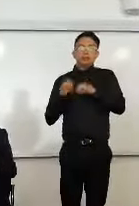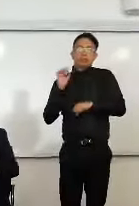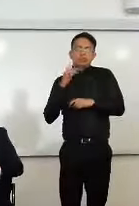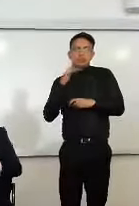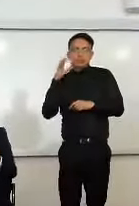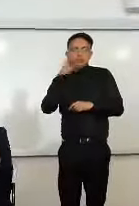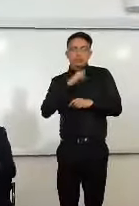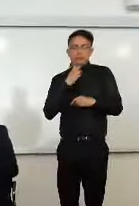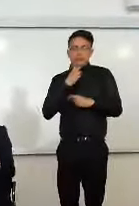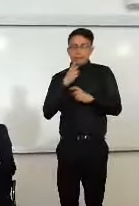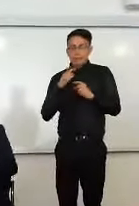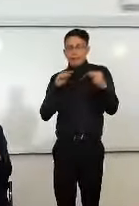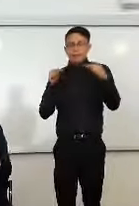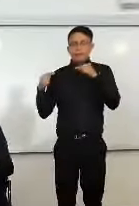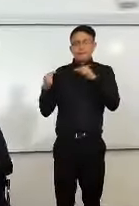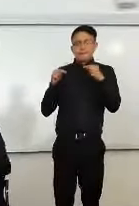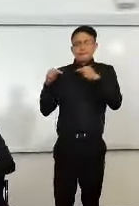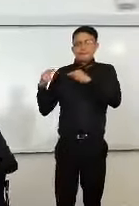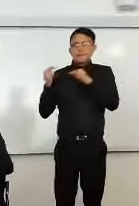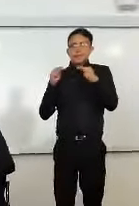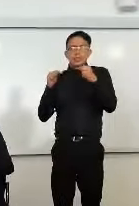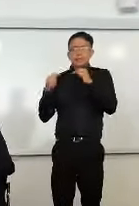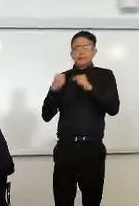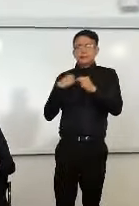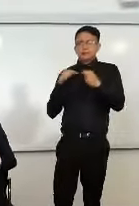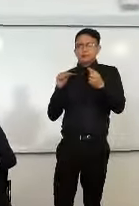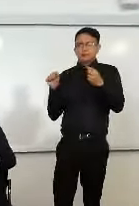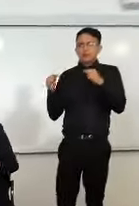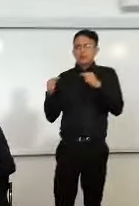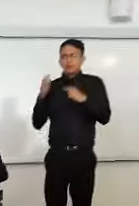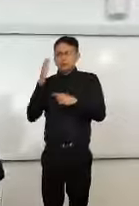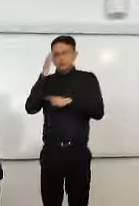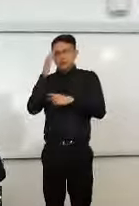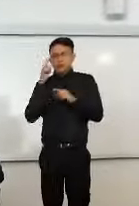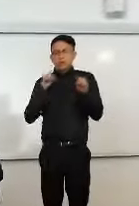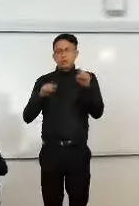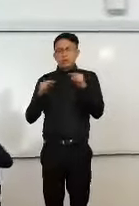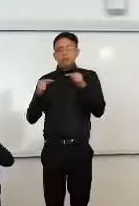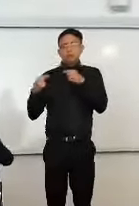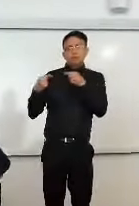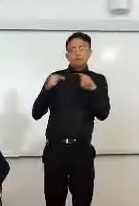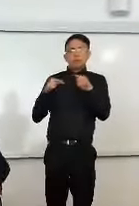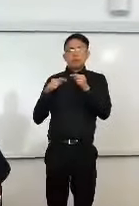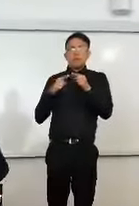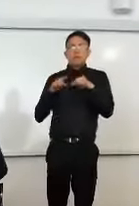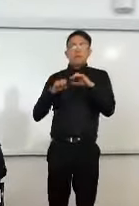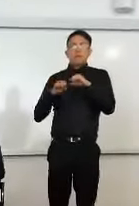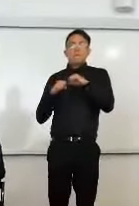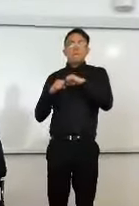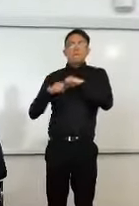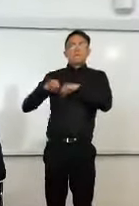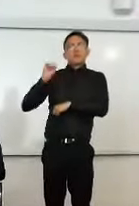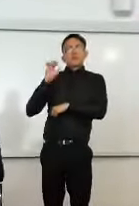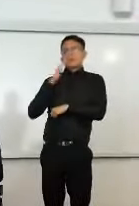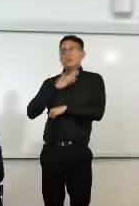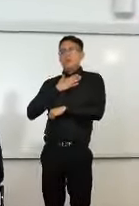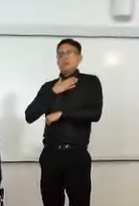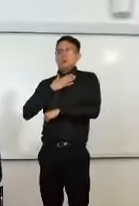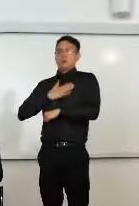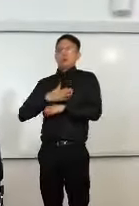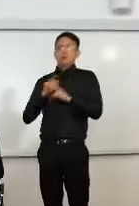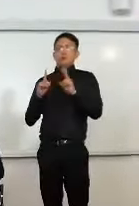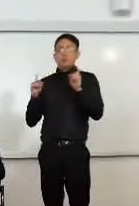las discusiones internas y con todos los grupos, ustedes entenderán que todavía hay limitantes, pero se logra ganar esa discusión